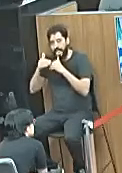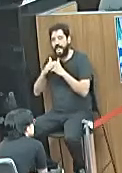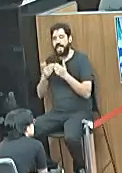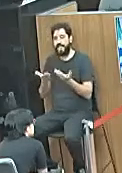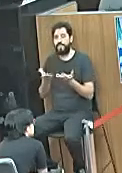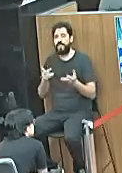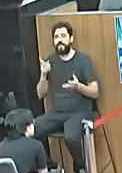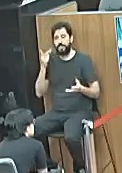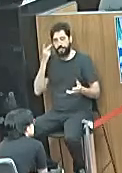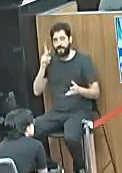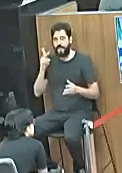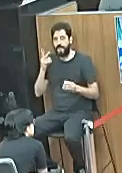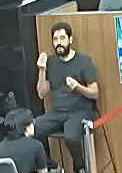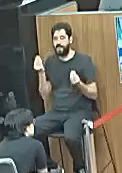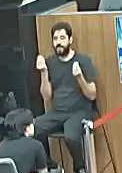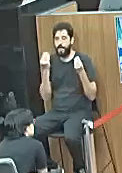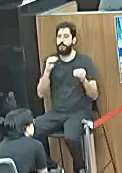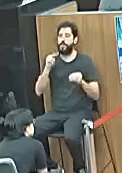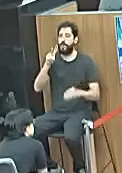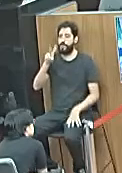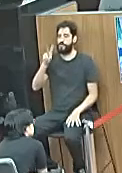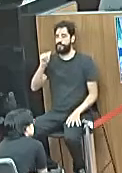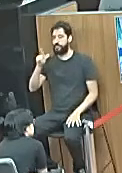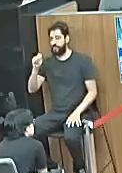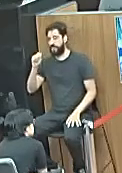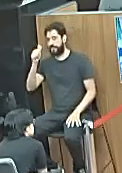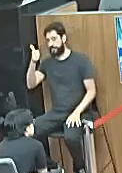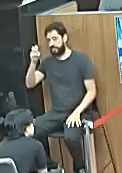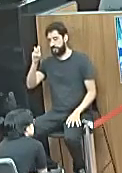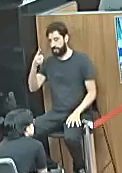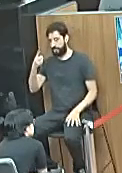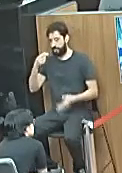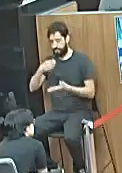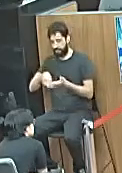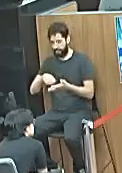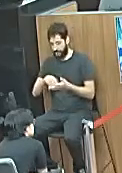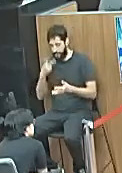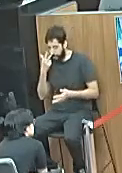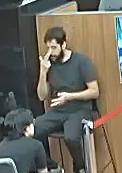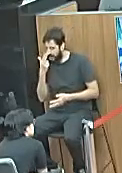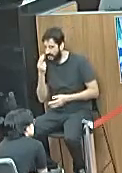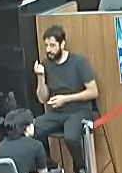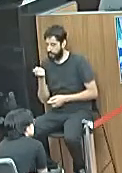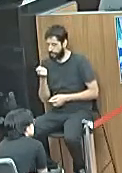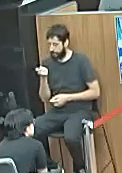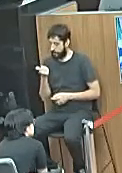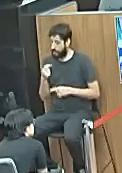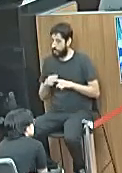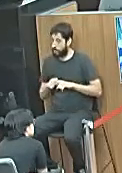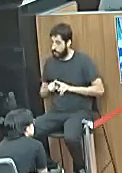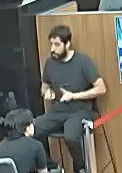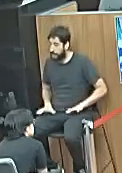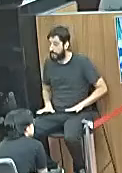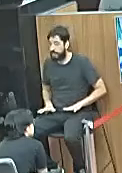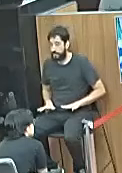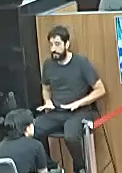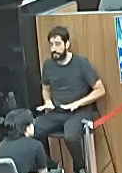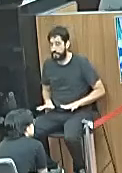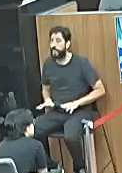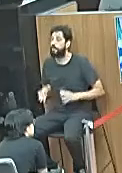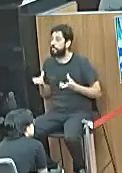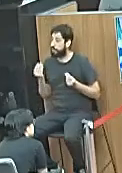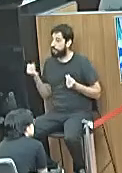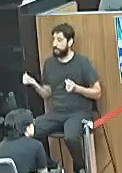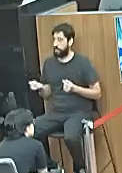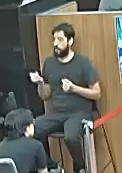o pleito da nomeação dos 151 escrivãs parece um número pequeno 151 mas é muito